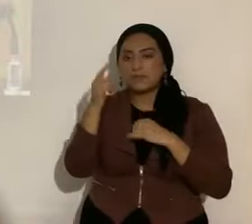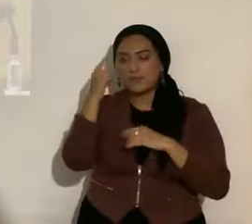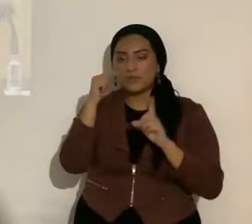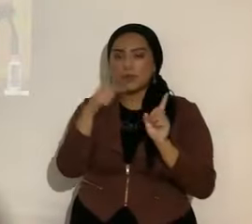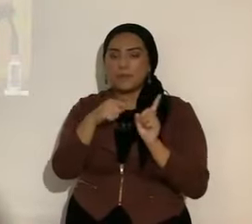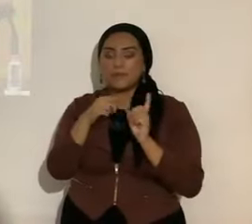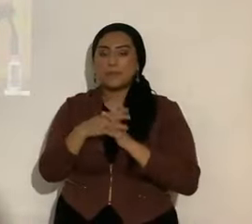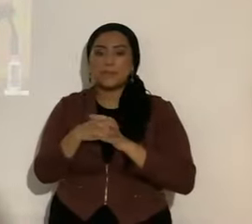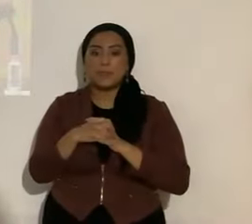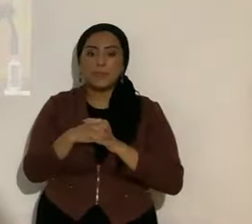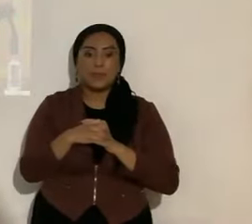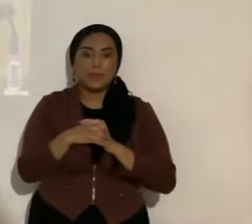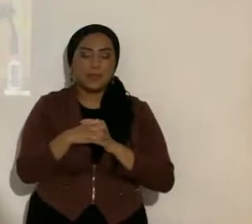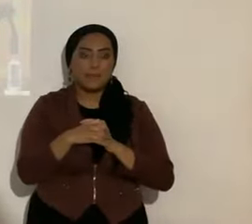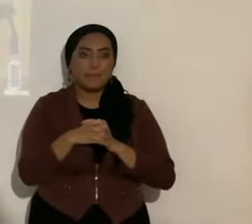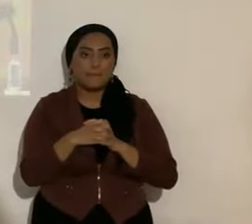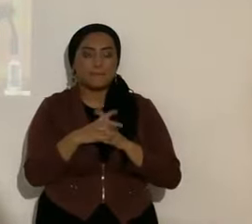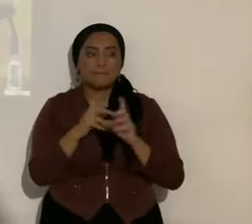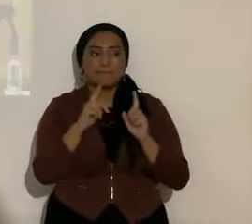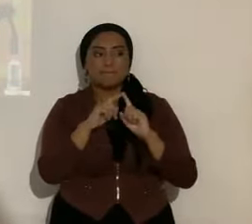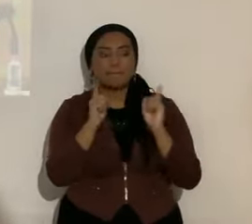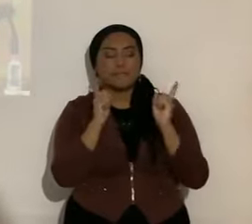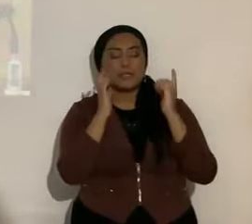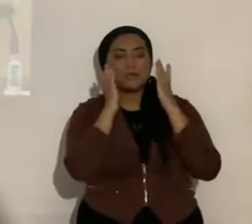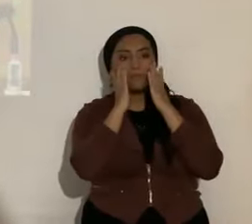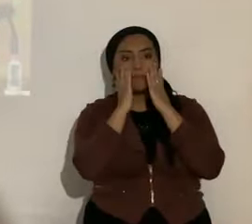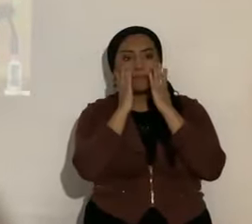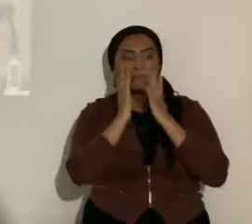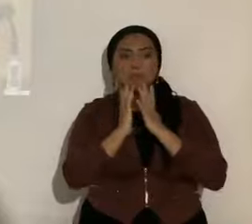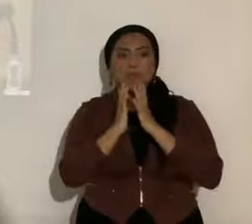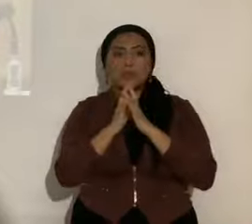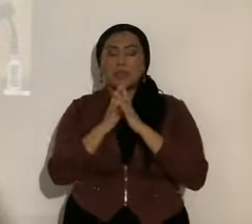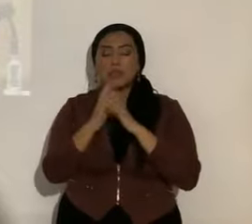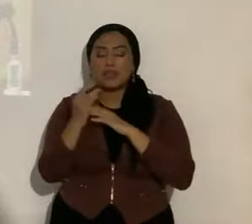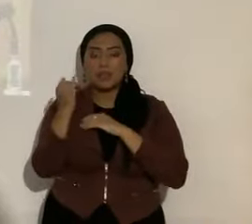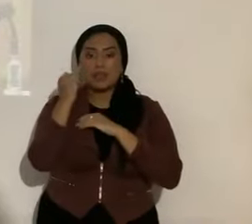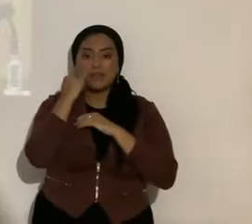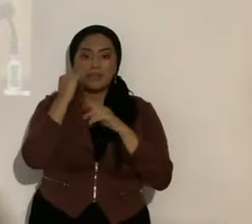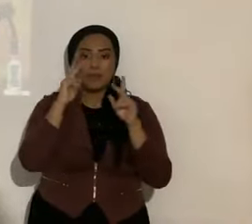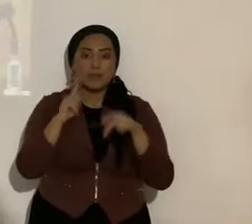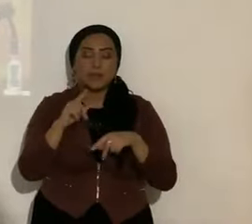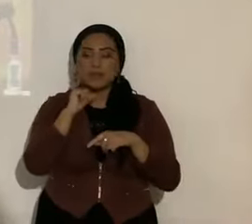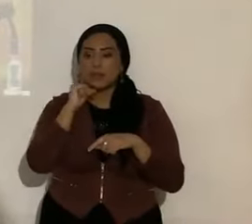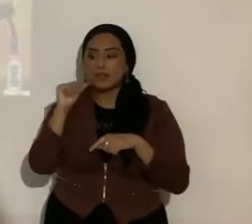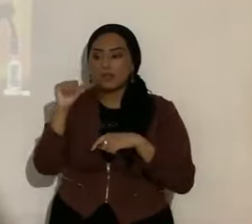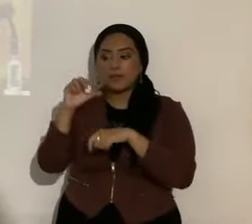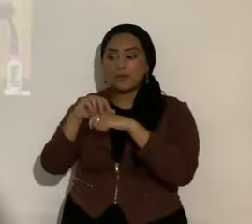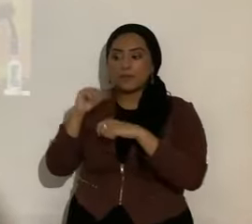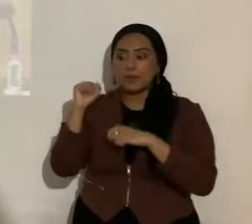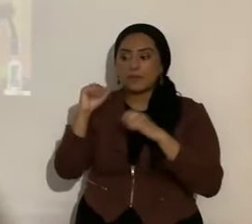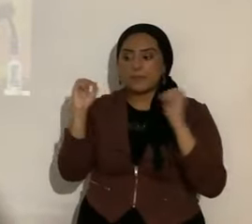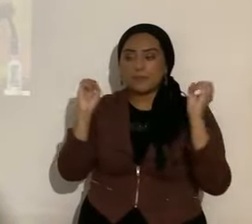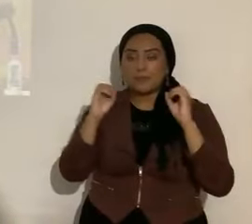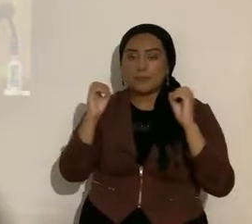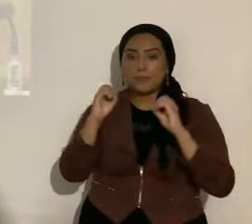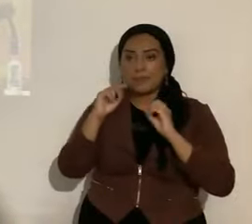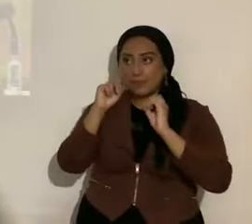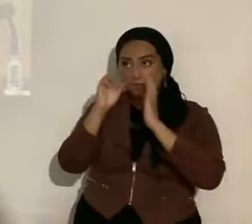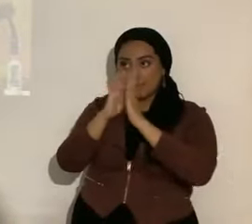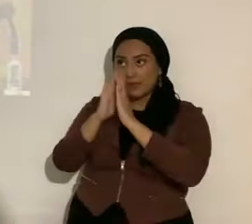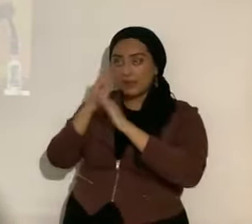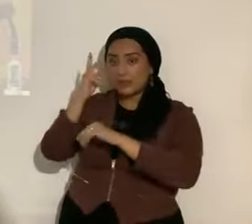él. Pero desgraciadamente, si la persona no es llamada y pide una